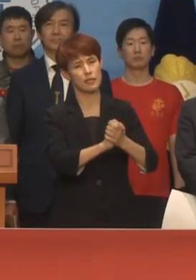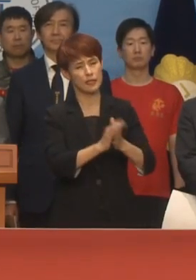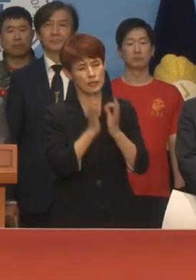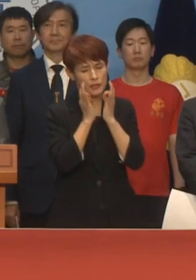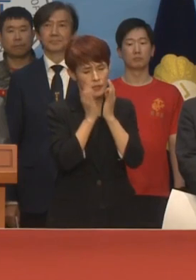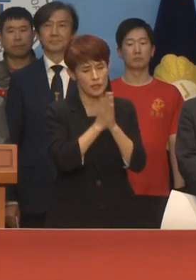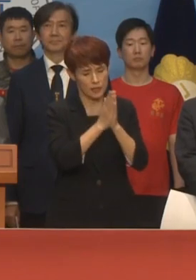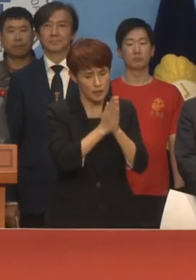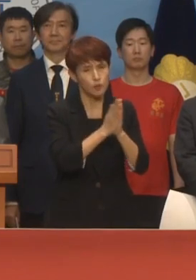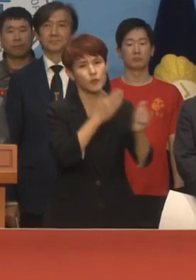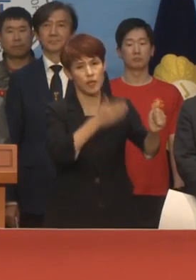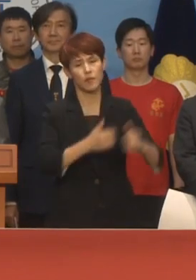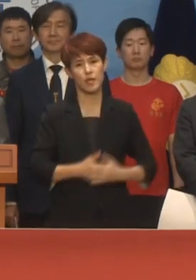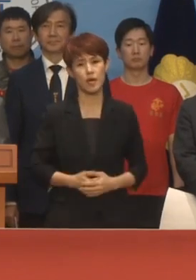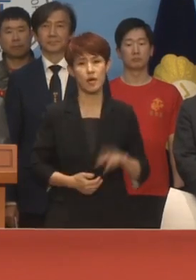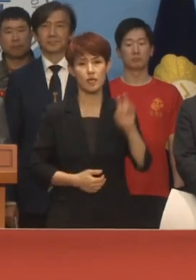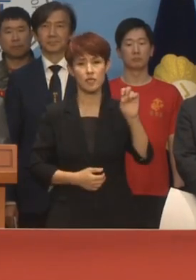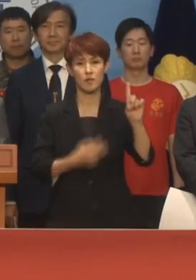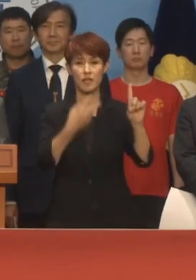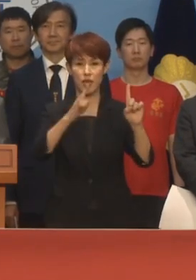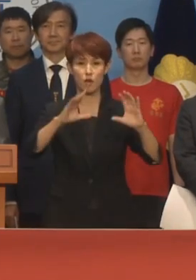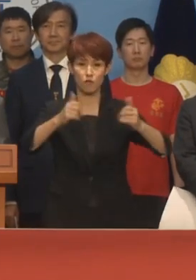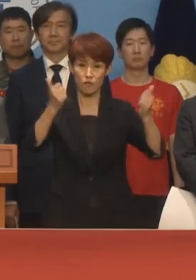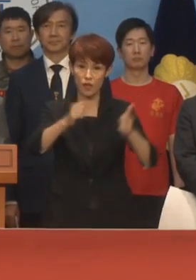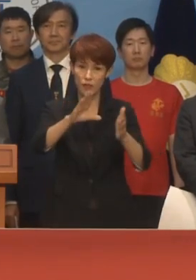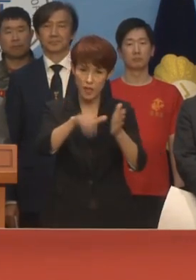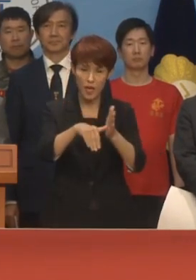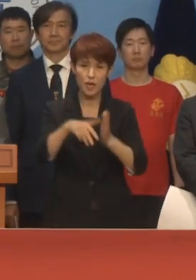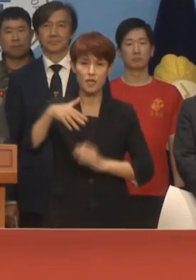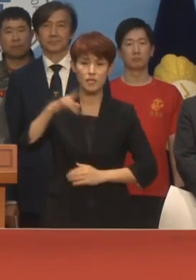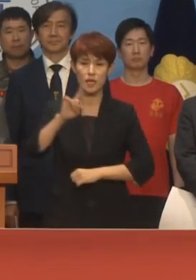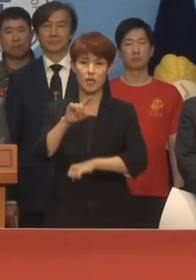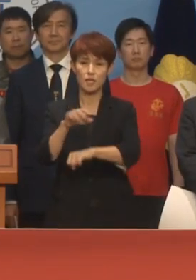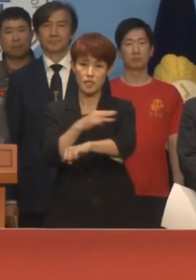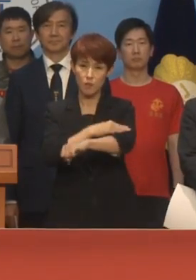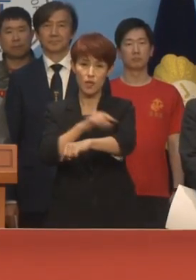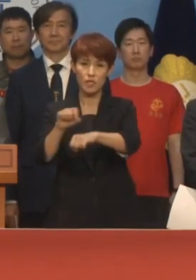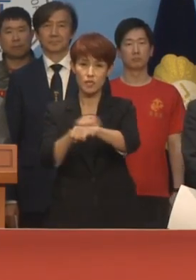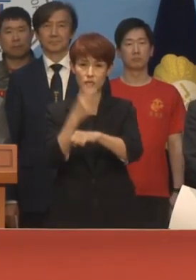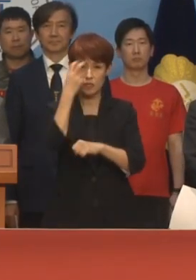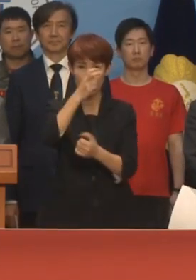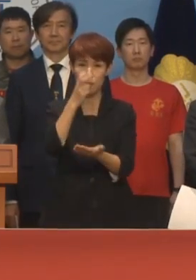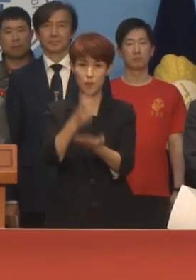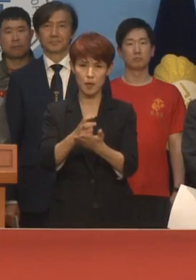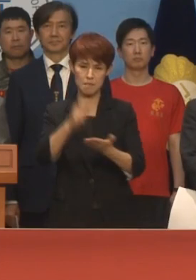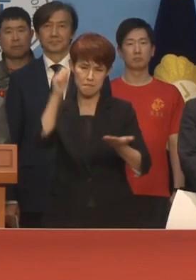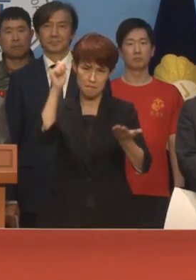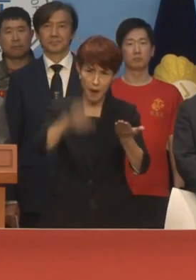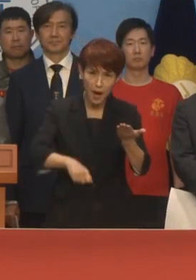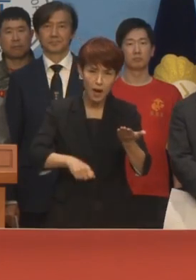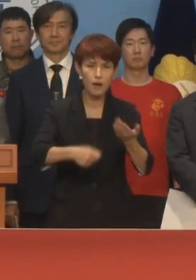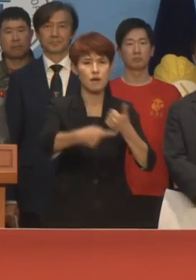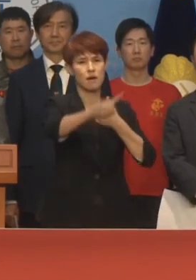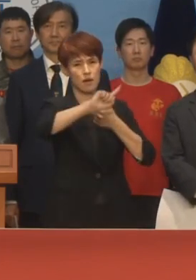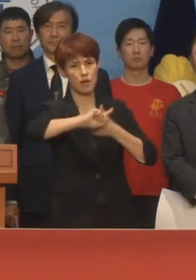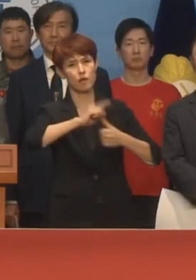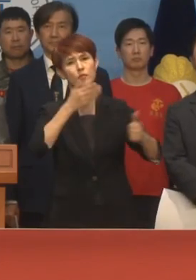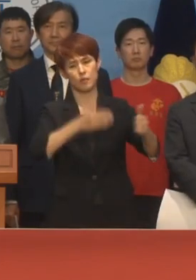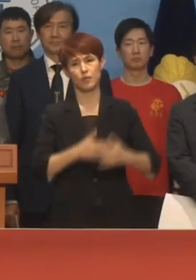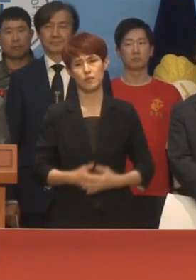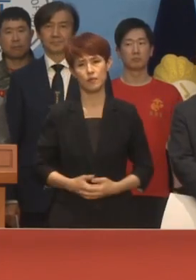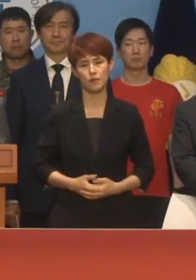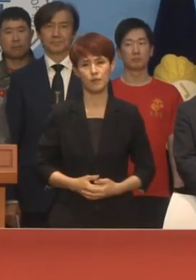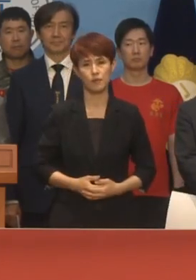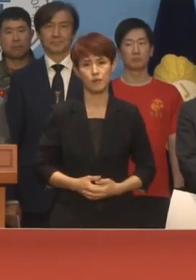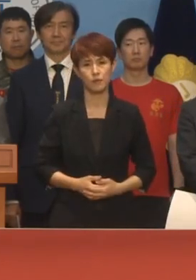간곡하게 부탁을 드립니다. 21대 국회에서 최상병 특검법이 통과되는데 함께해 주십시오.